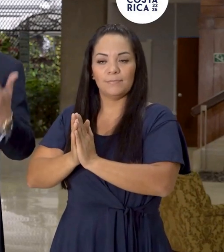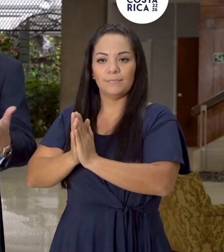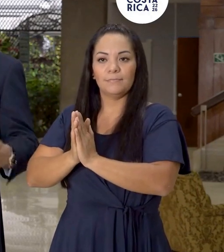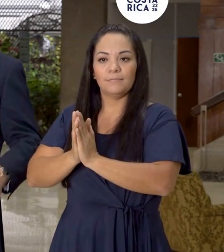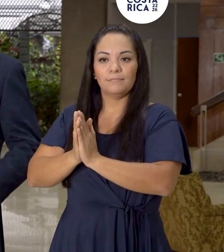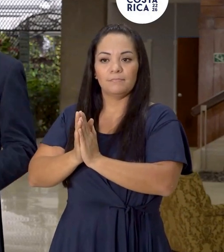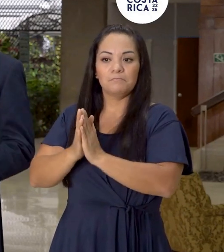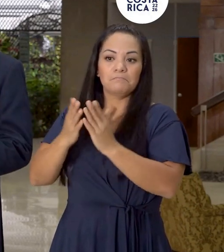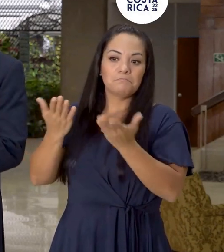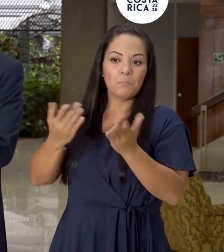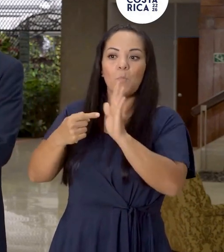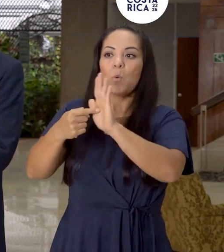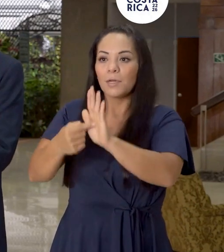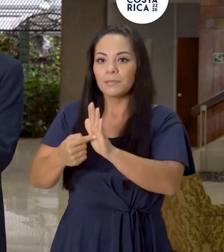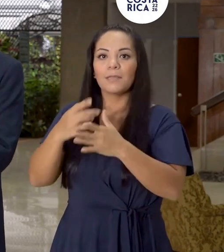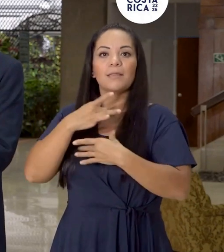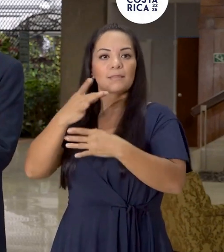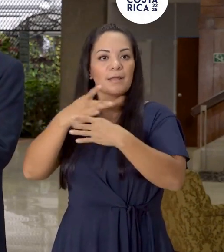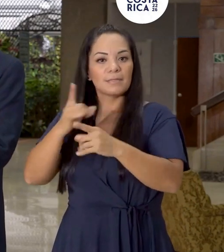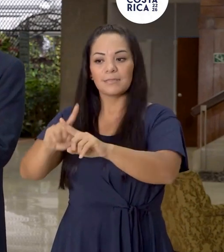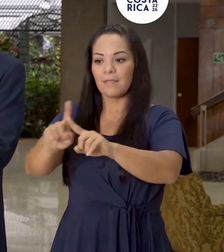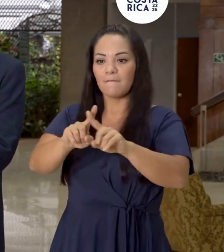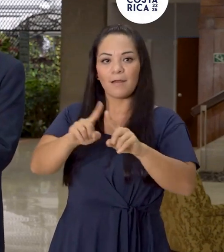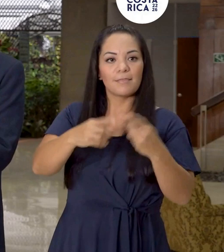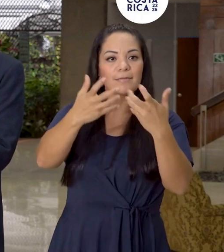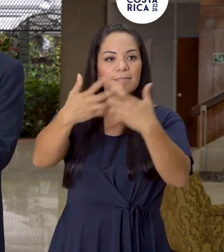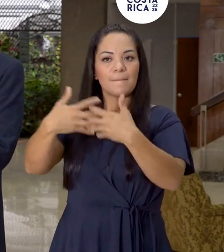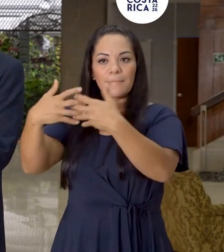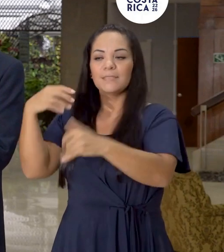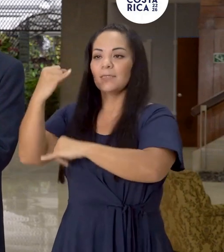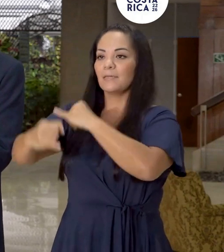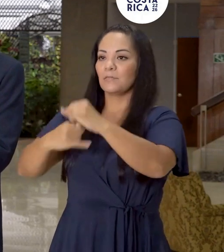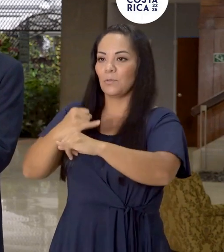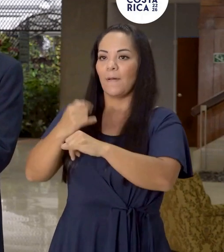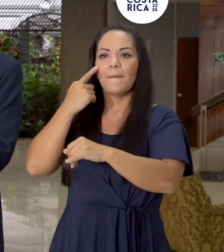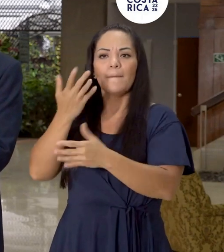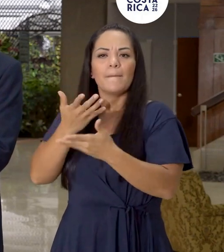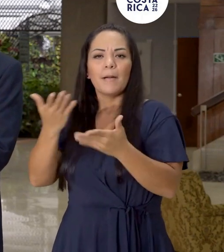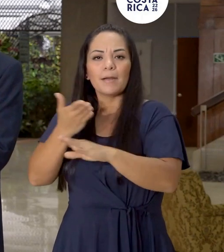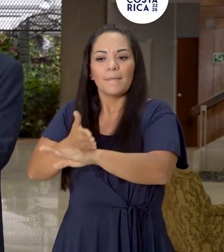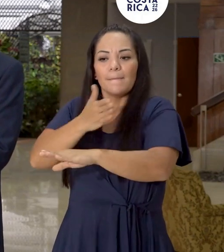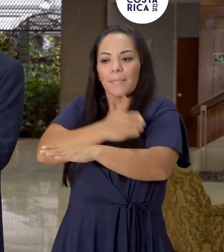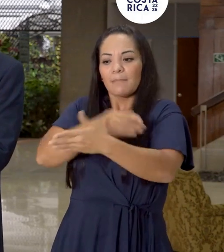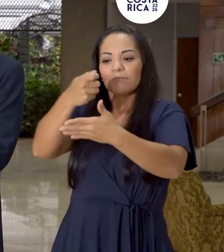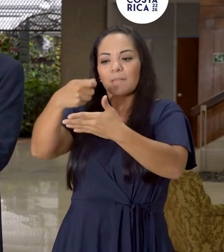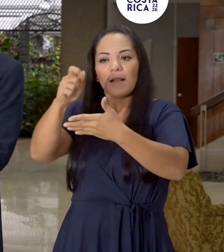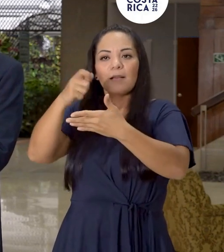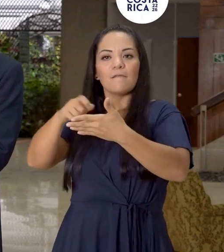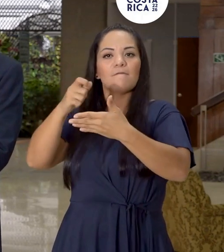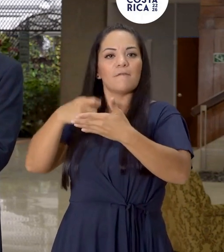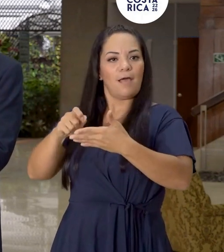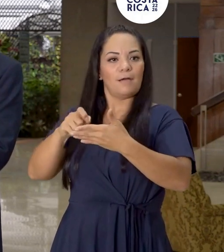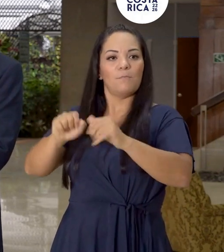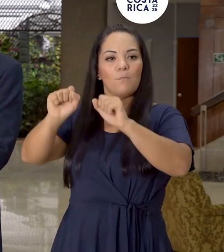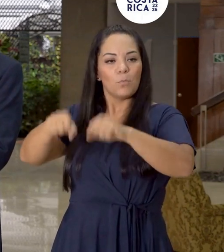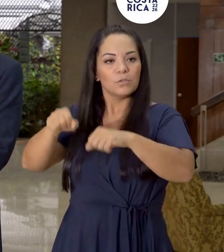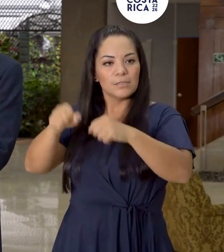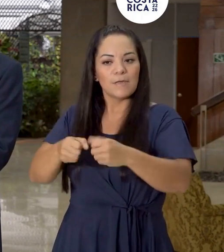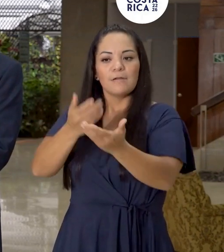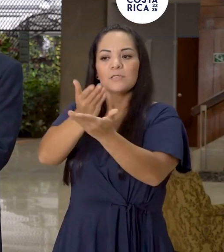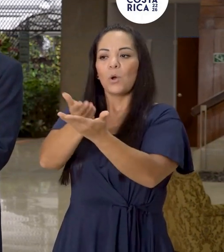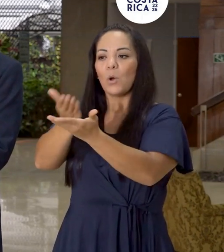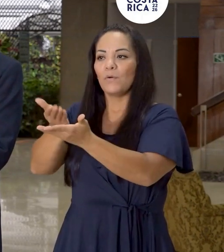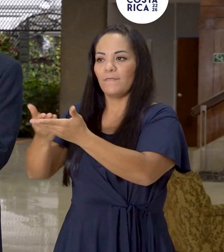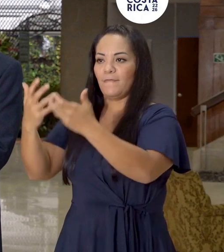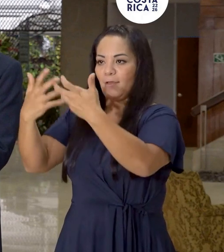muestras de interés de compañías internacionales para precalificar los posibles oferentes de